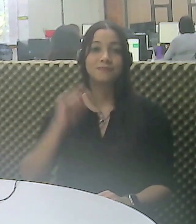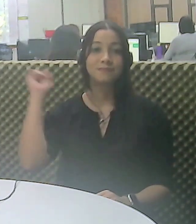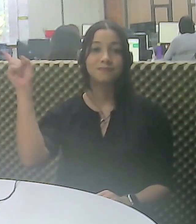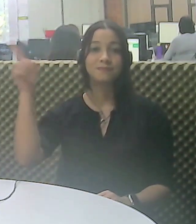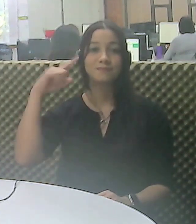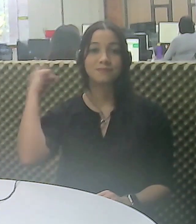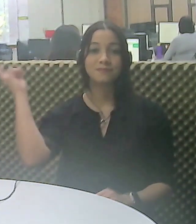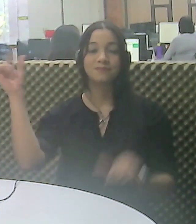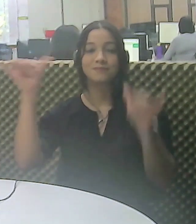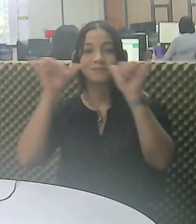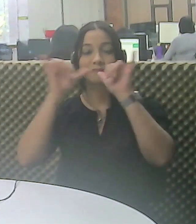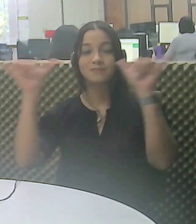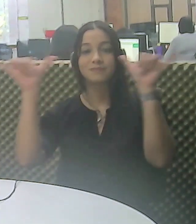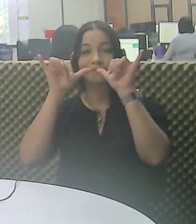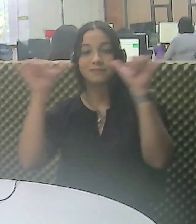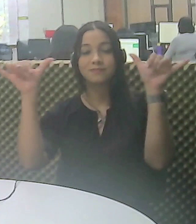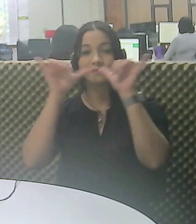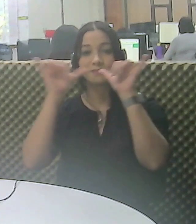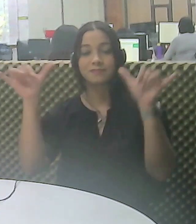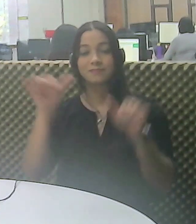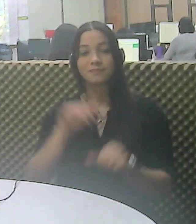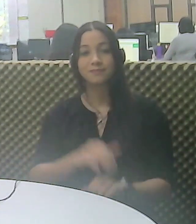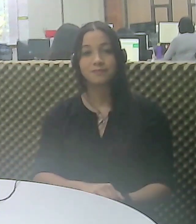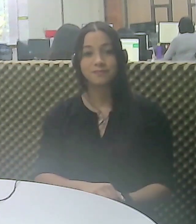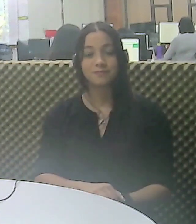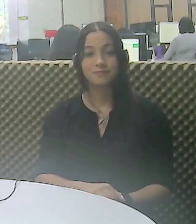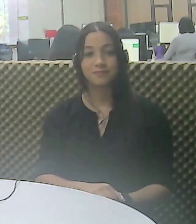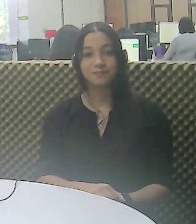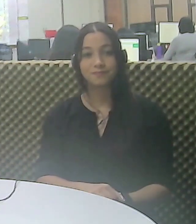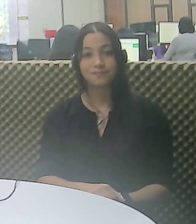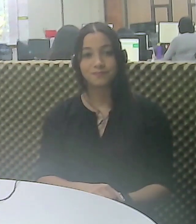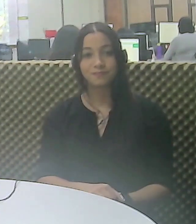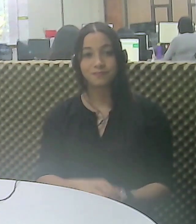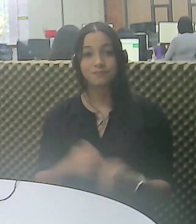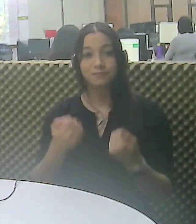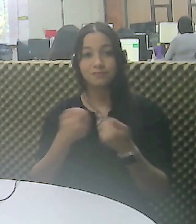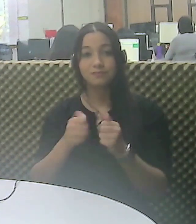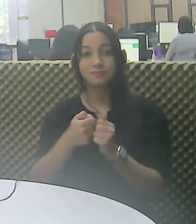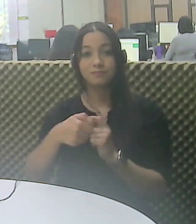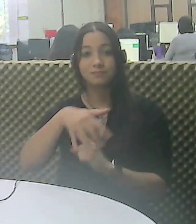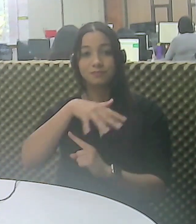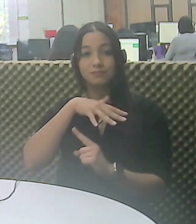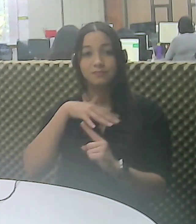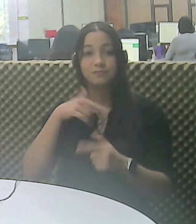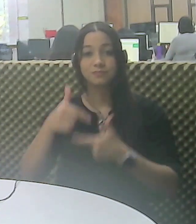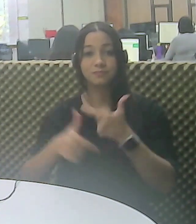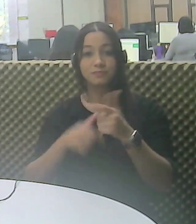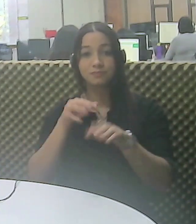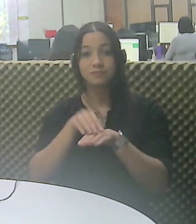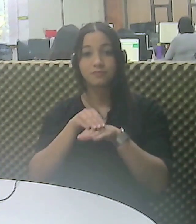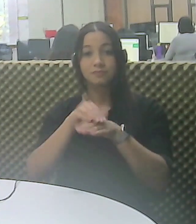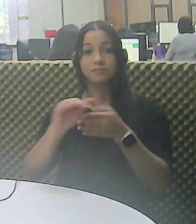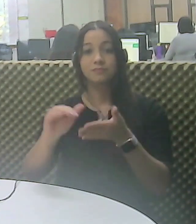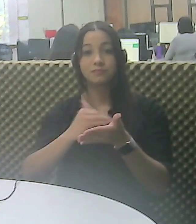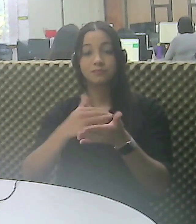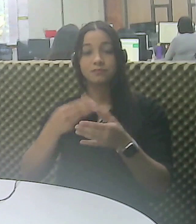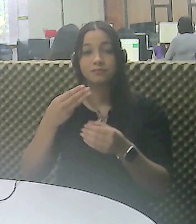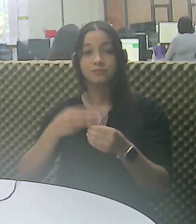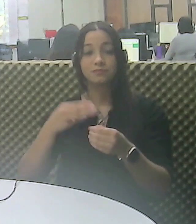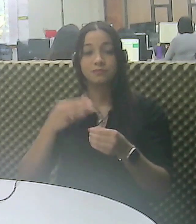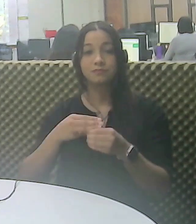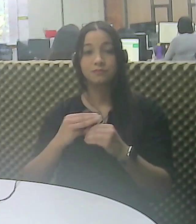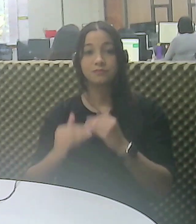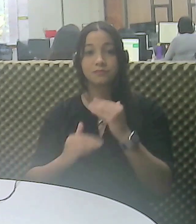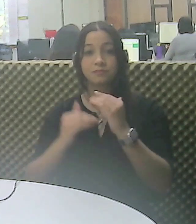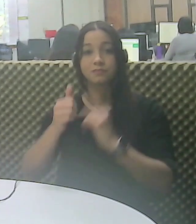Giro de notícias. Busão Social. O serviço itinerante da Secretaria Municipal